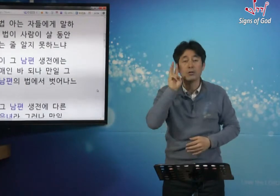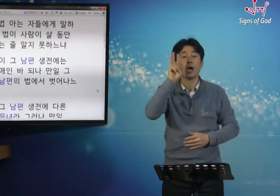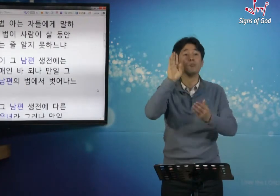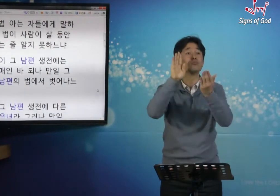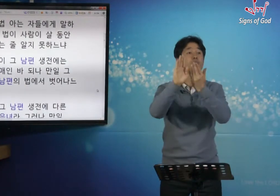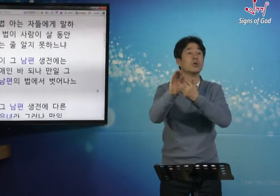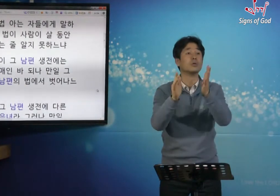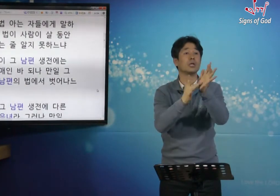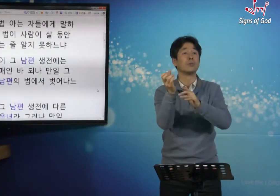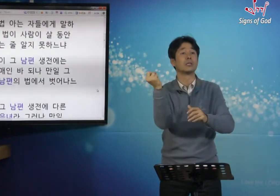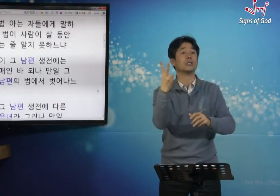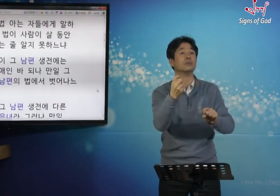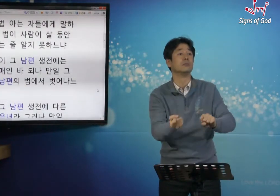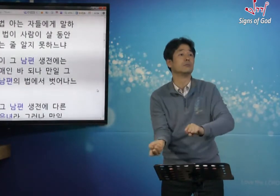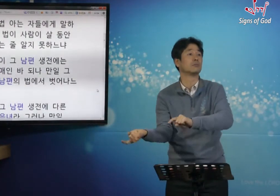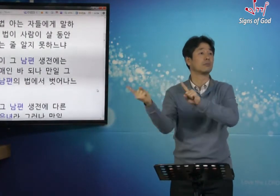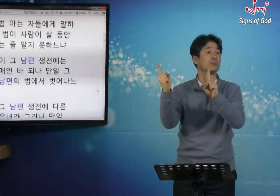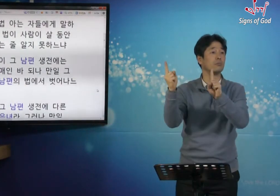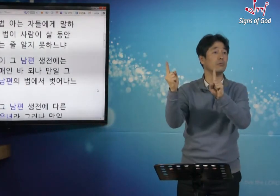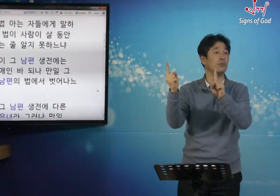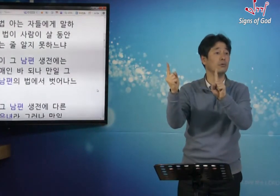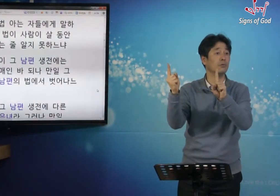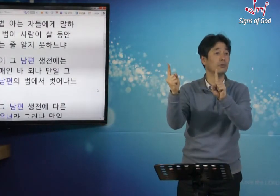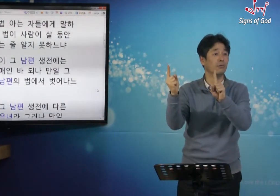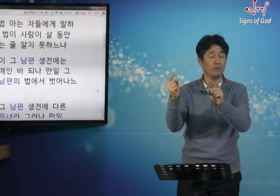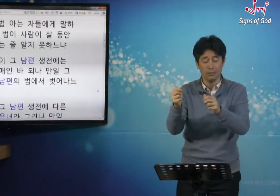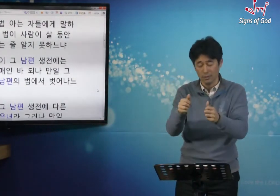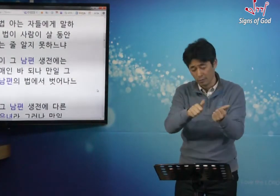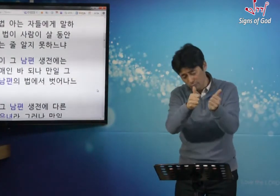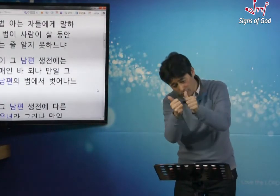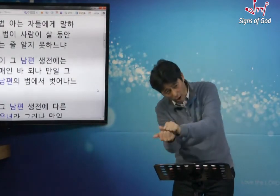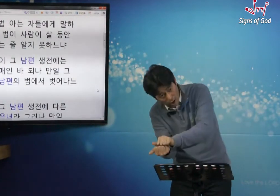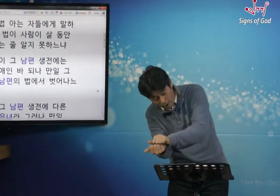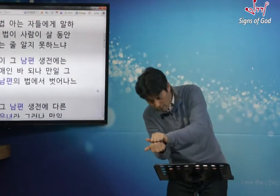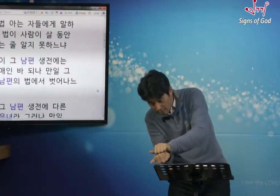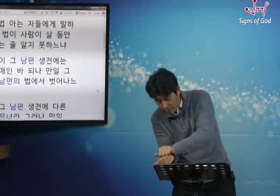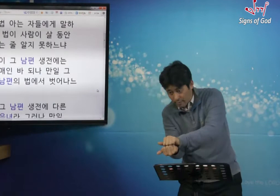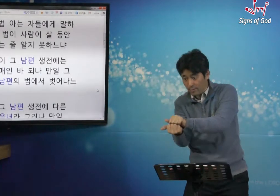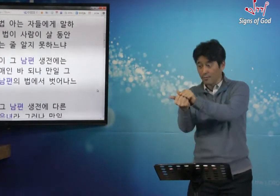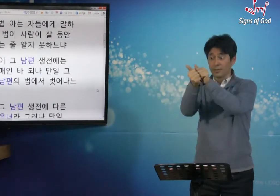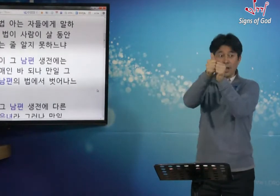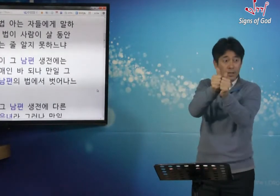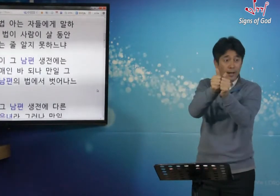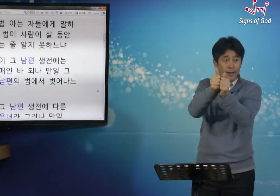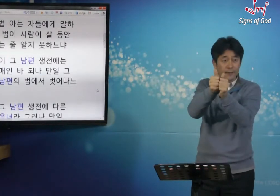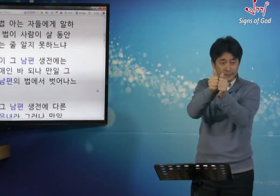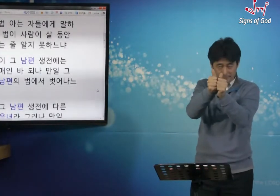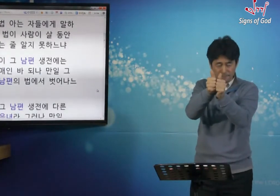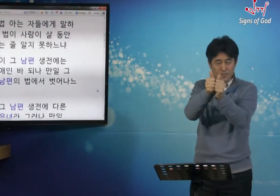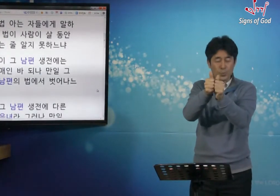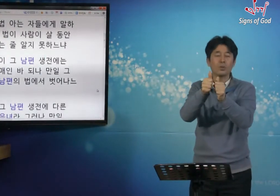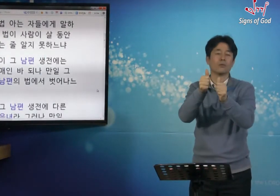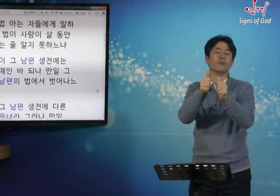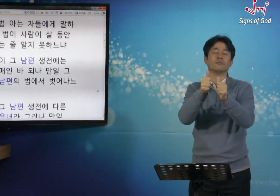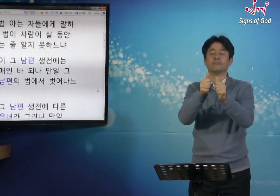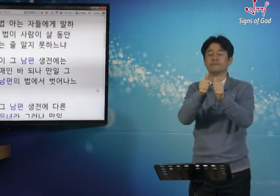수도 있지만 사흘 후에 다시 부활하신 그 예수님, 죽으셔서 부활하신 그